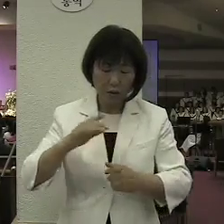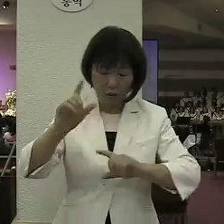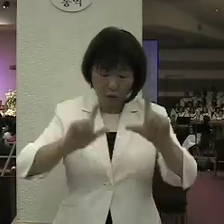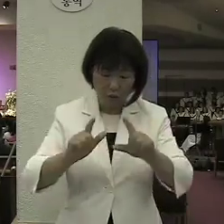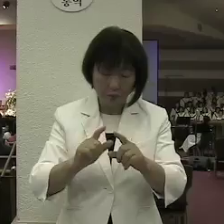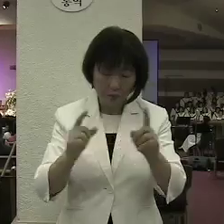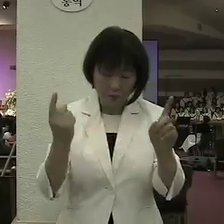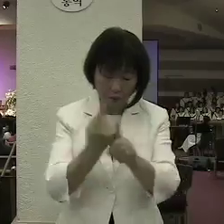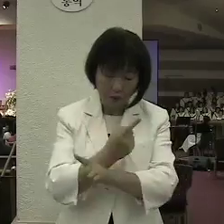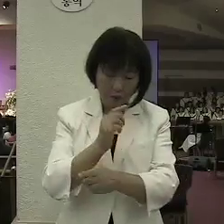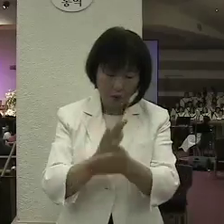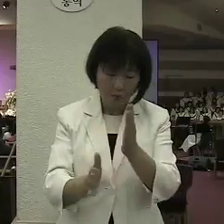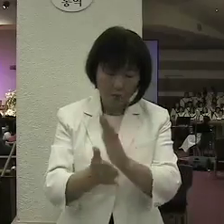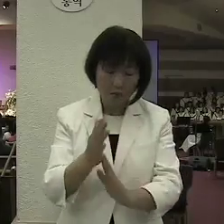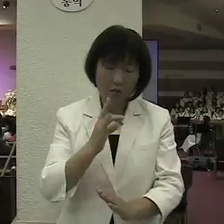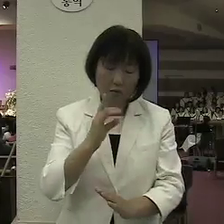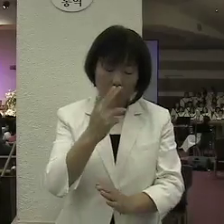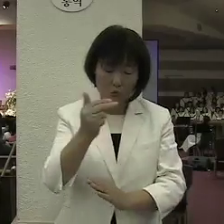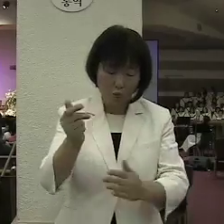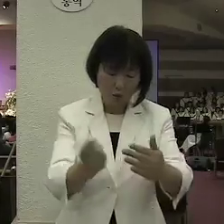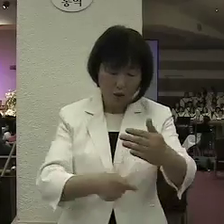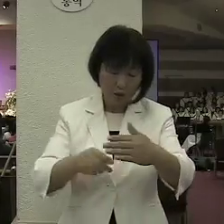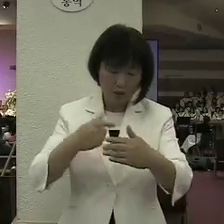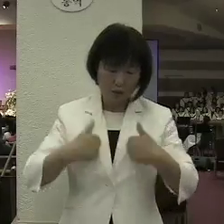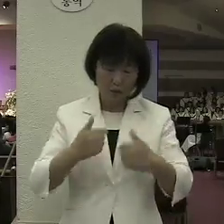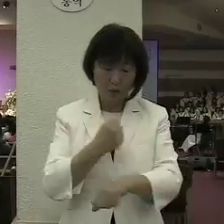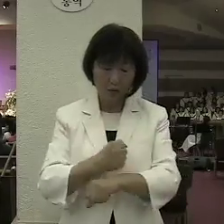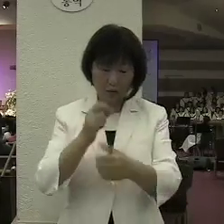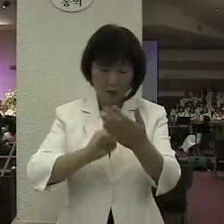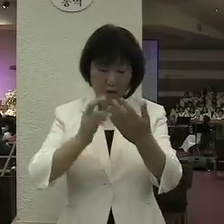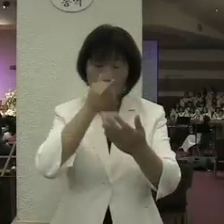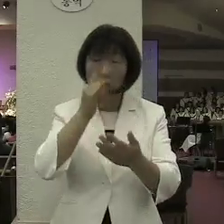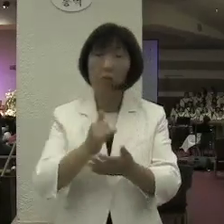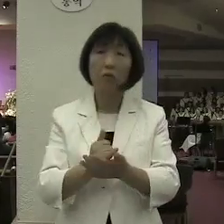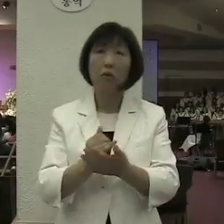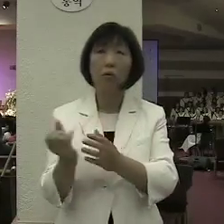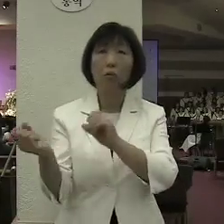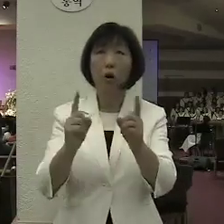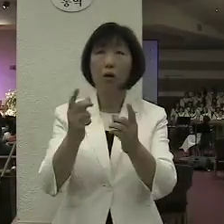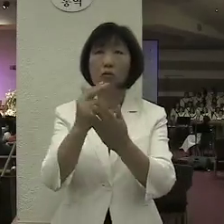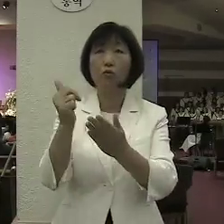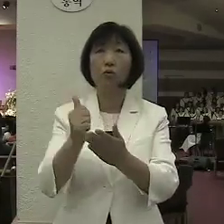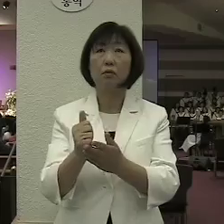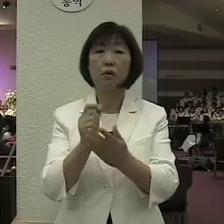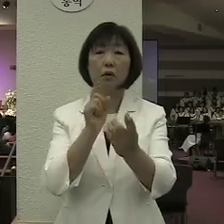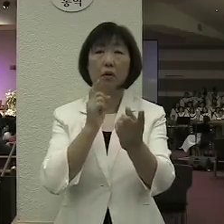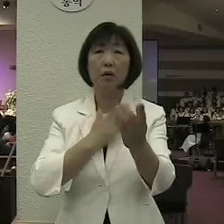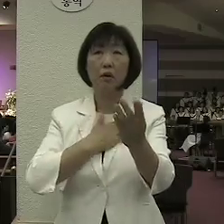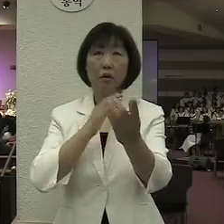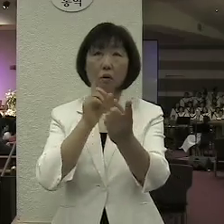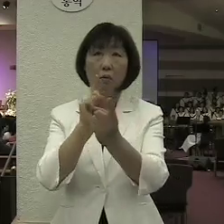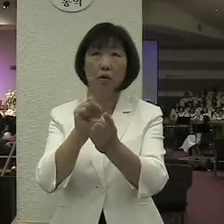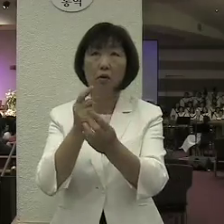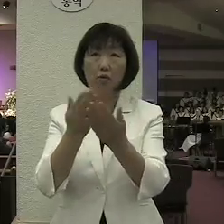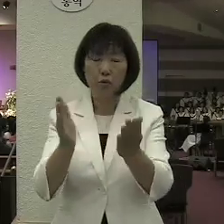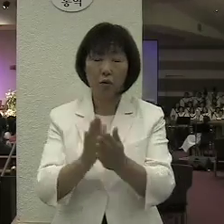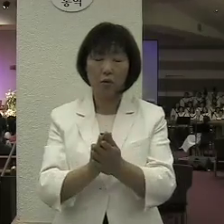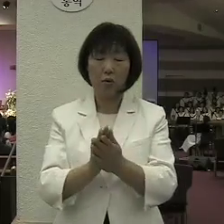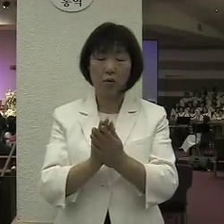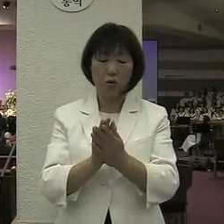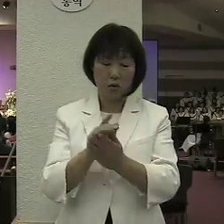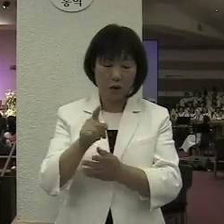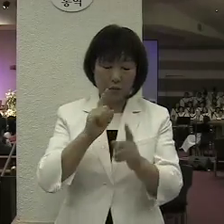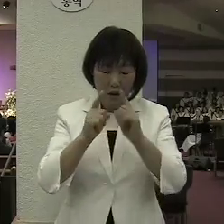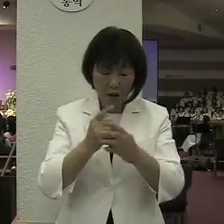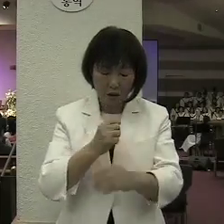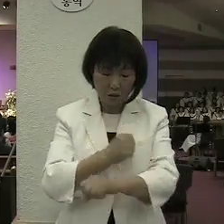되셨기 때문에 패스터 김 목사님 나는 지금 I'm doing great. 난 지금 잘 있습니다. The Lord has touched